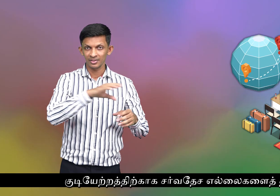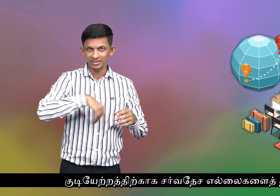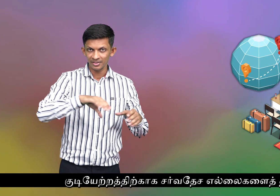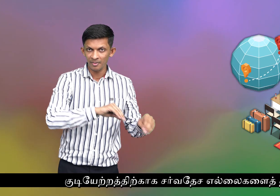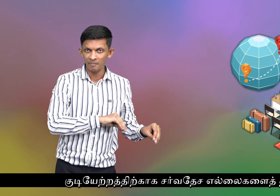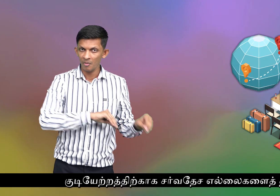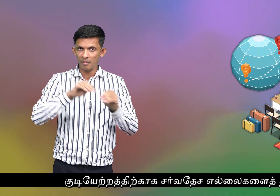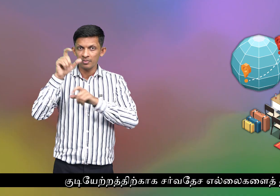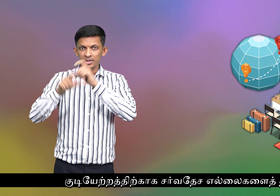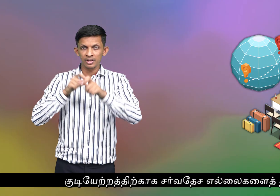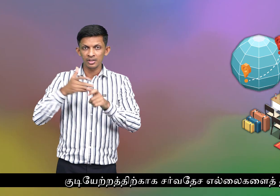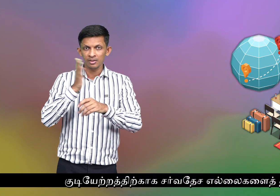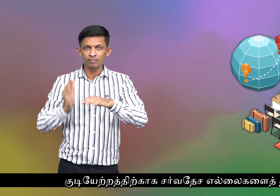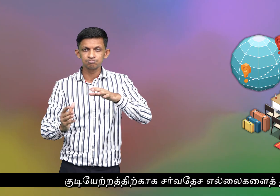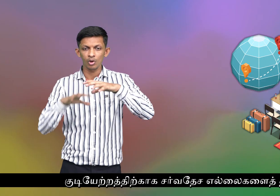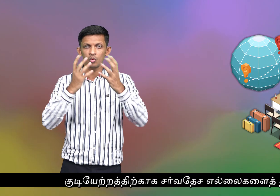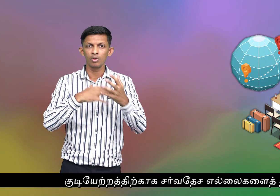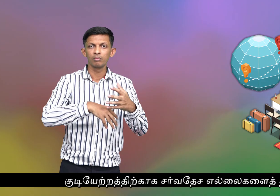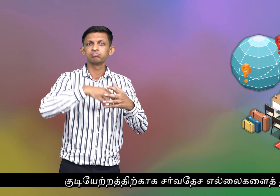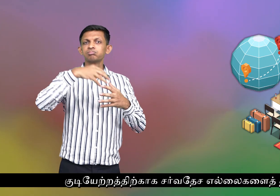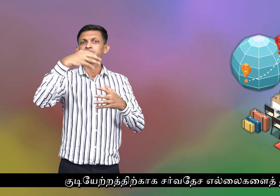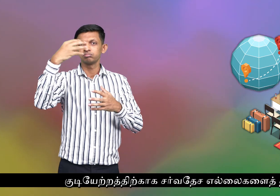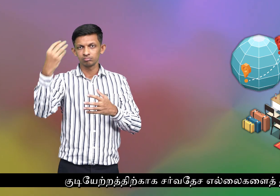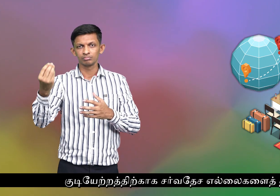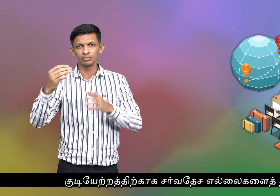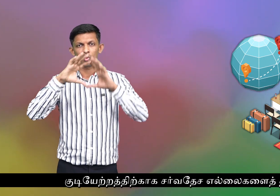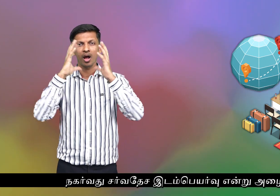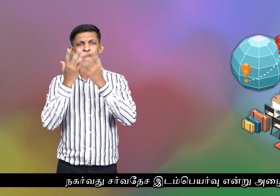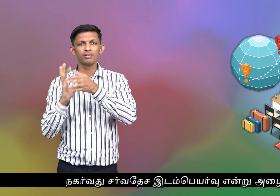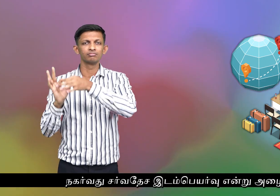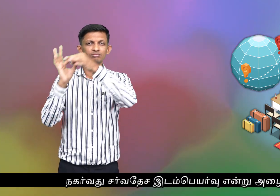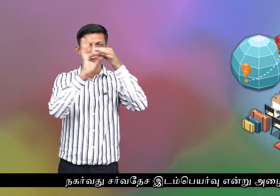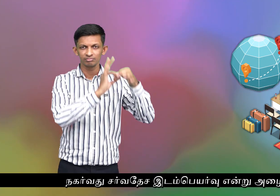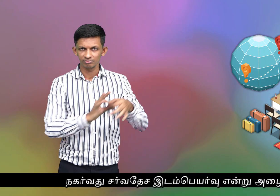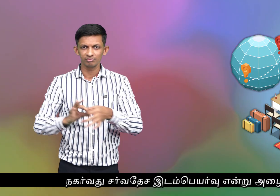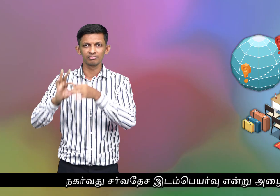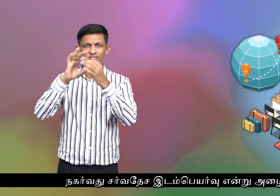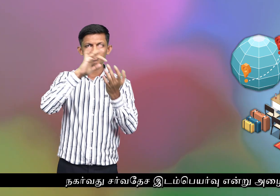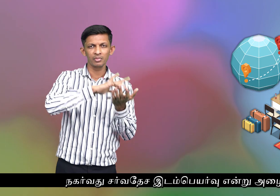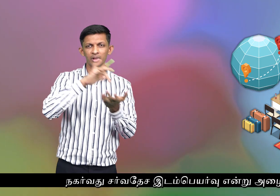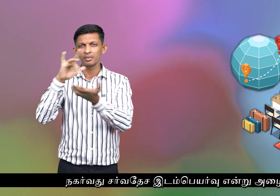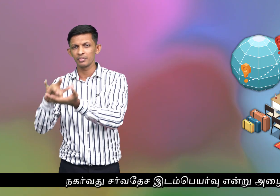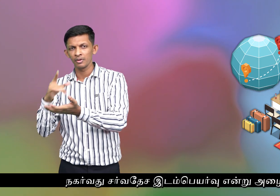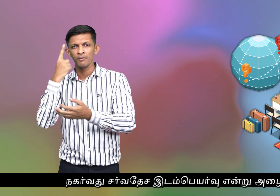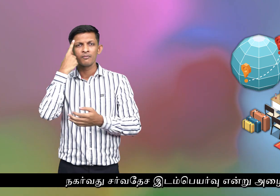குடியேற்றத்திற்காக சர்வதேச எல்லைகளை தாண்டி மக்கள் நகர்வது சர்வதேச இடம்பெயர்வு